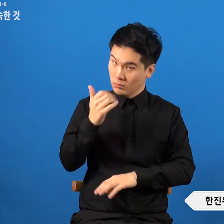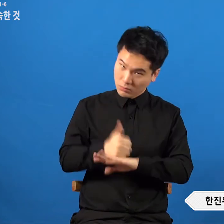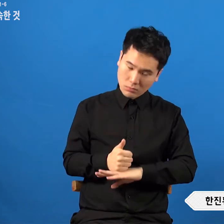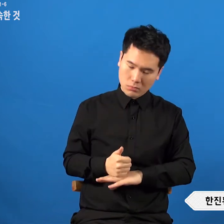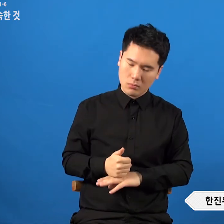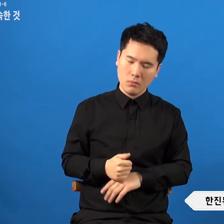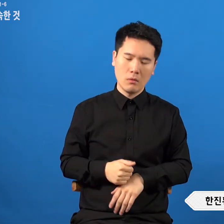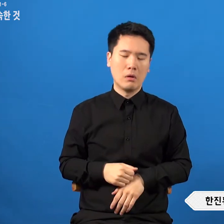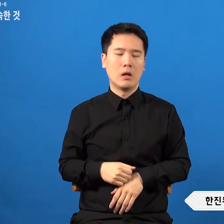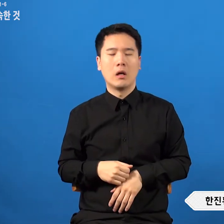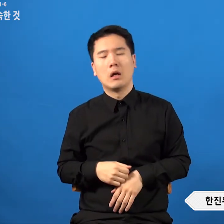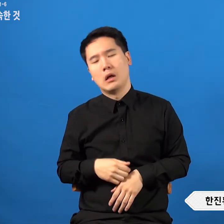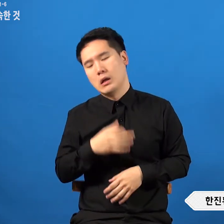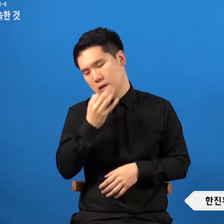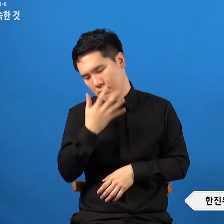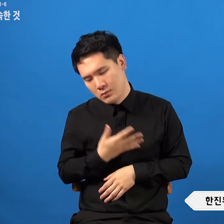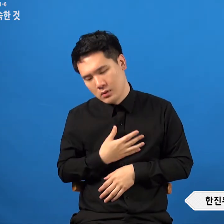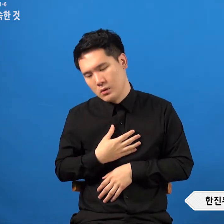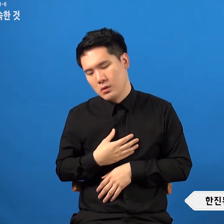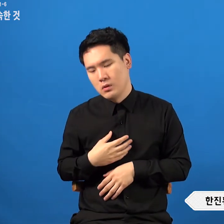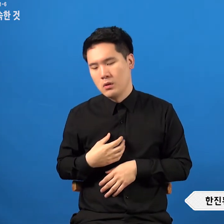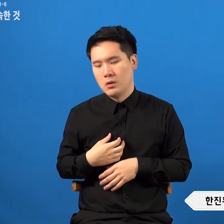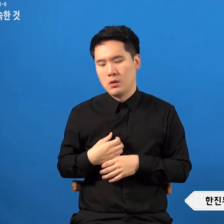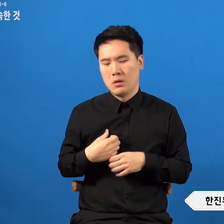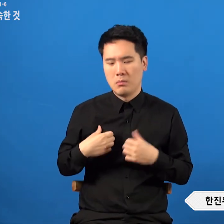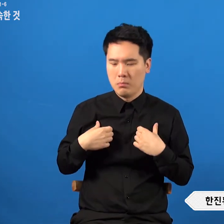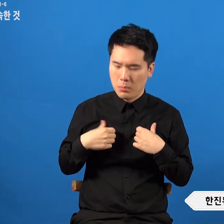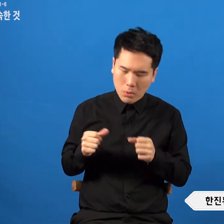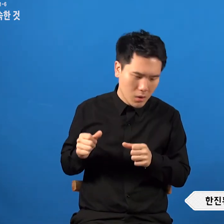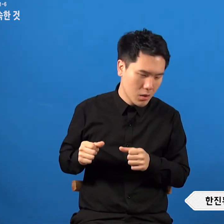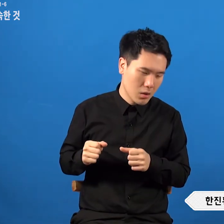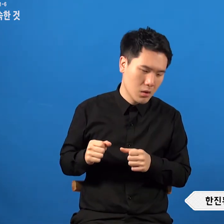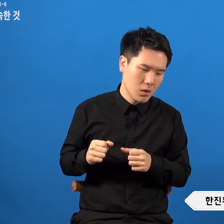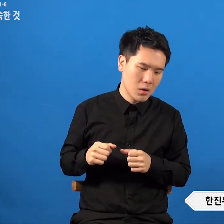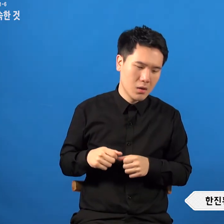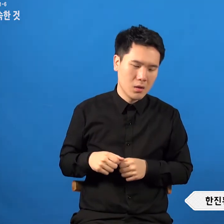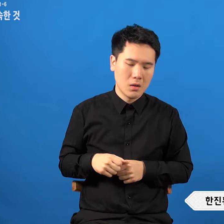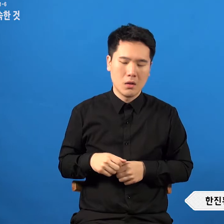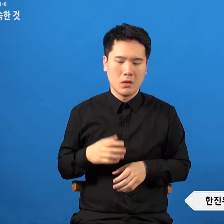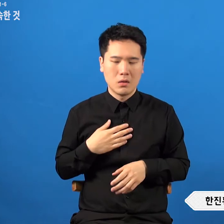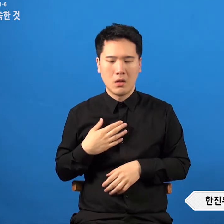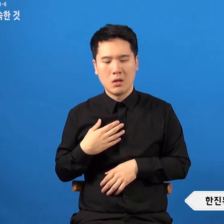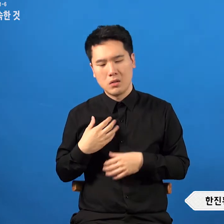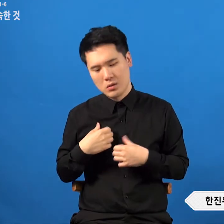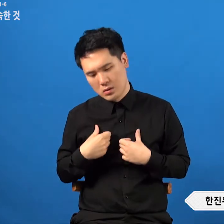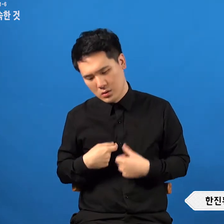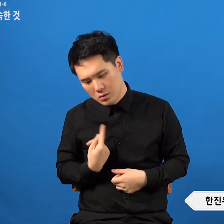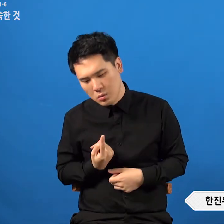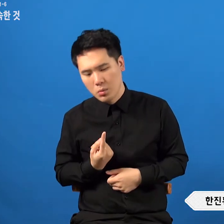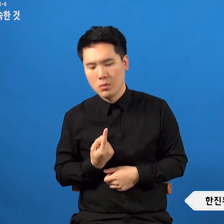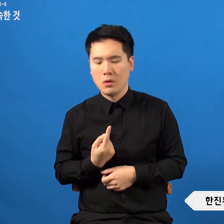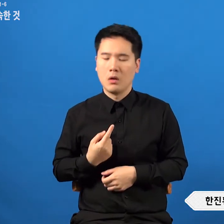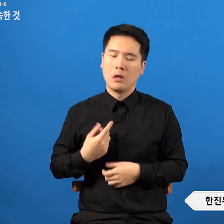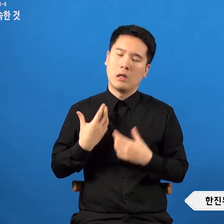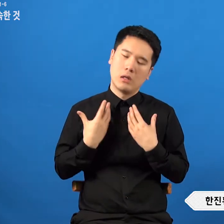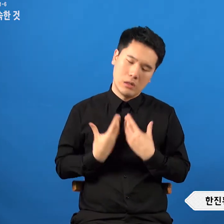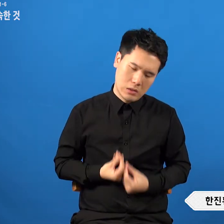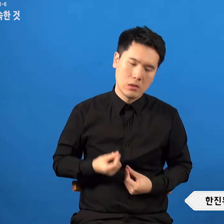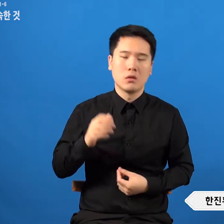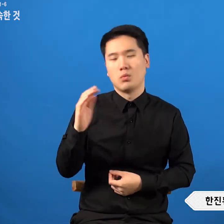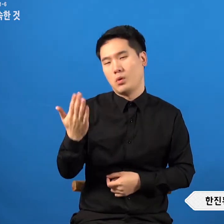나중에는 기진맥진해집니다. 그냥 자기가 스스로 지쳐서 쓰러질 지경이